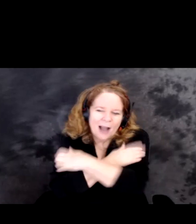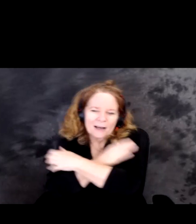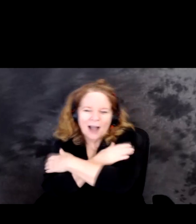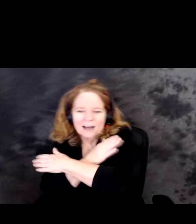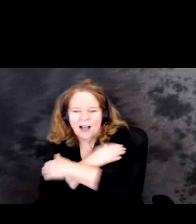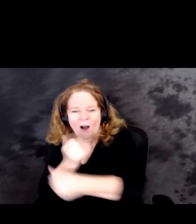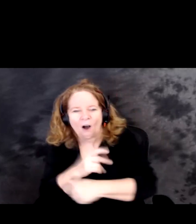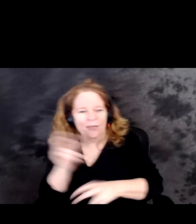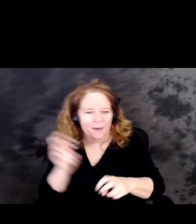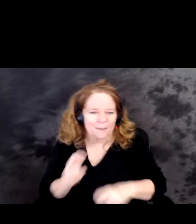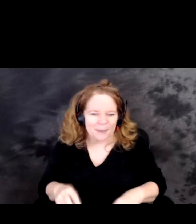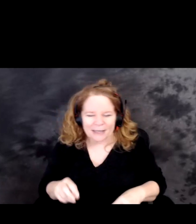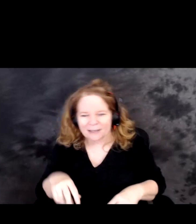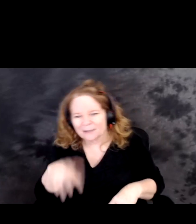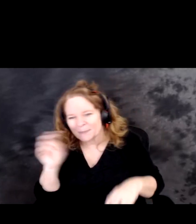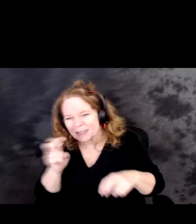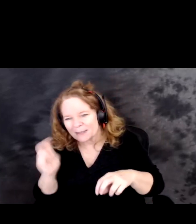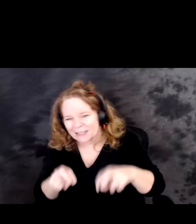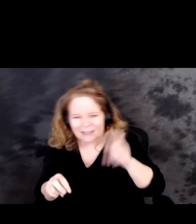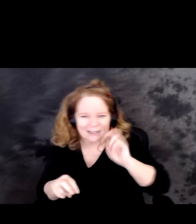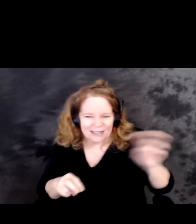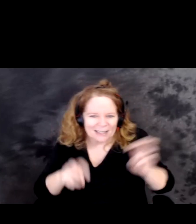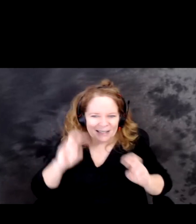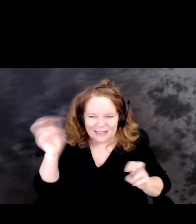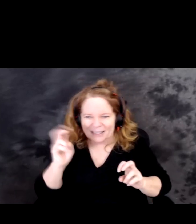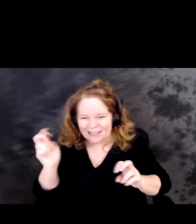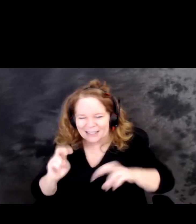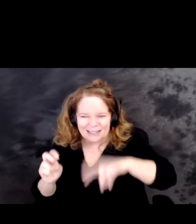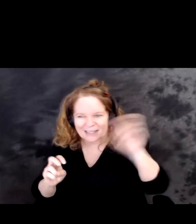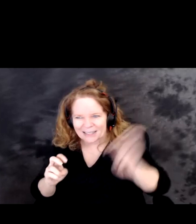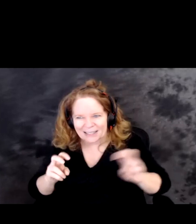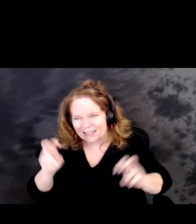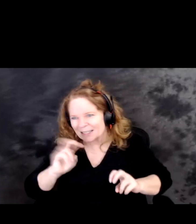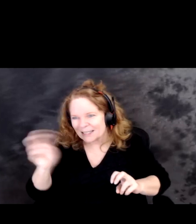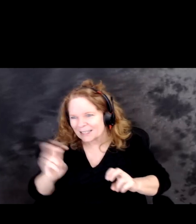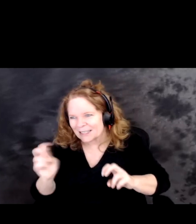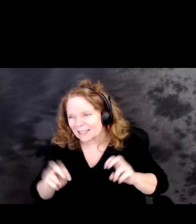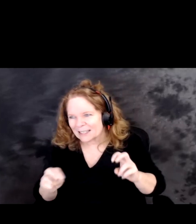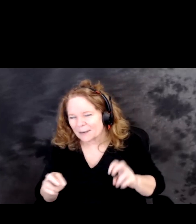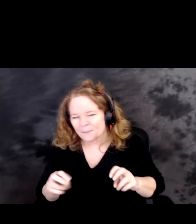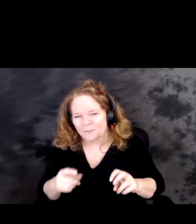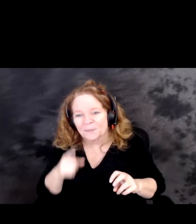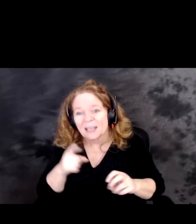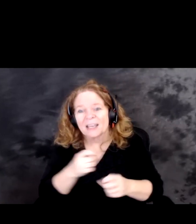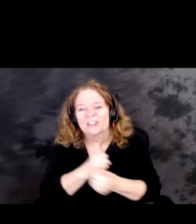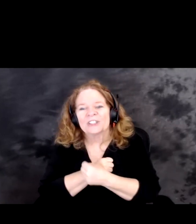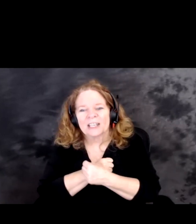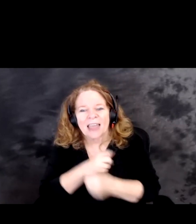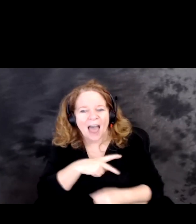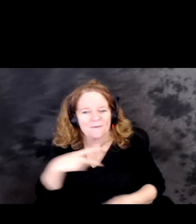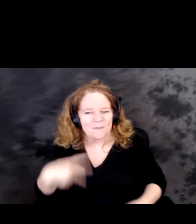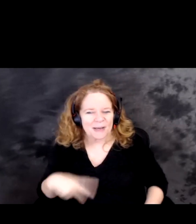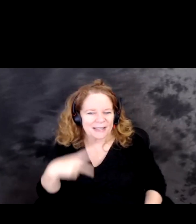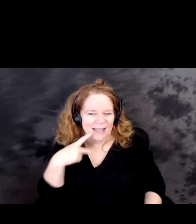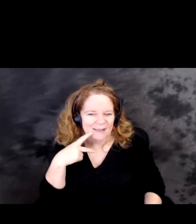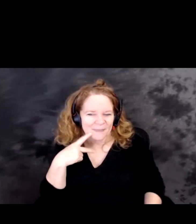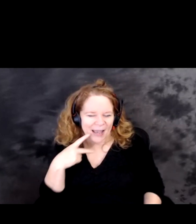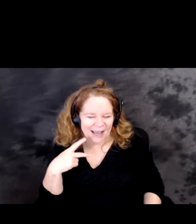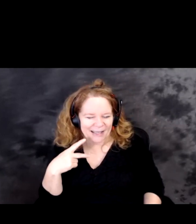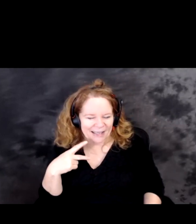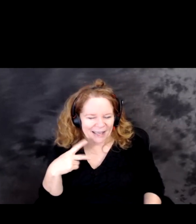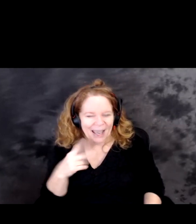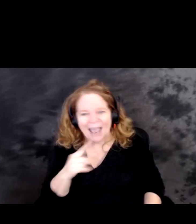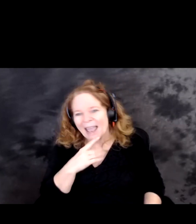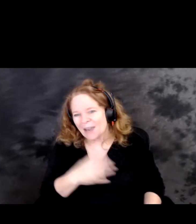la mesa, abrazando a todas las abejas. Amaba a la princesa Peggy. Bzz, bzz, bzz. Amaba a la princesa